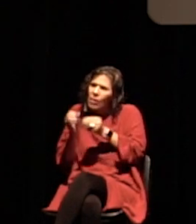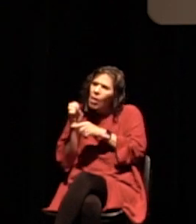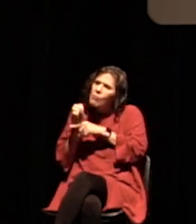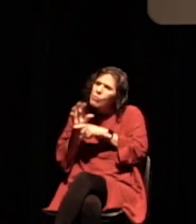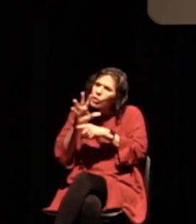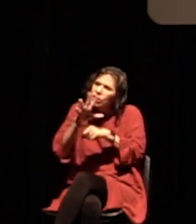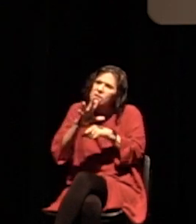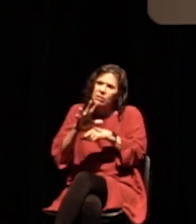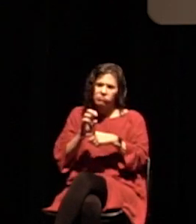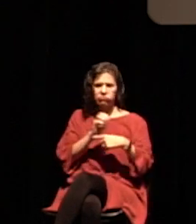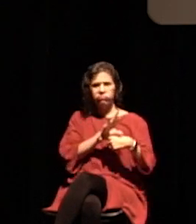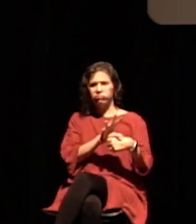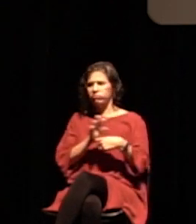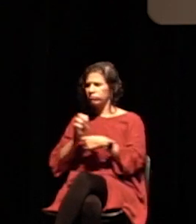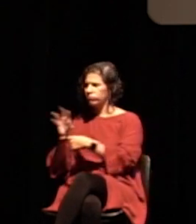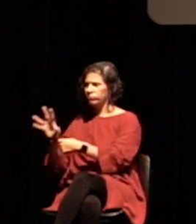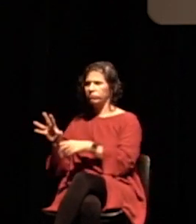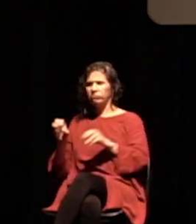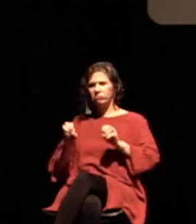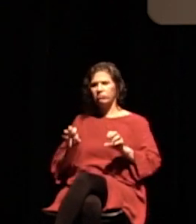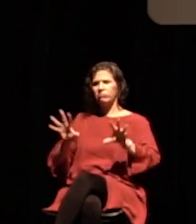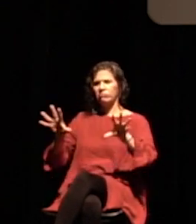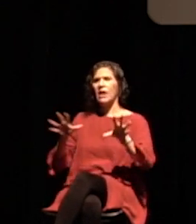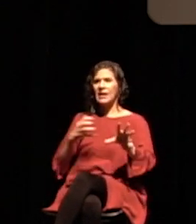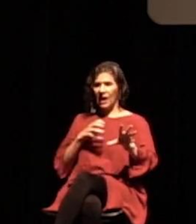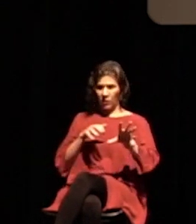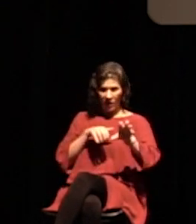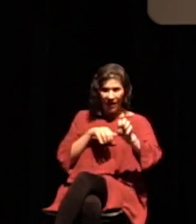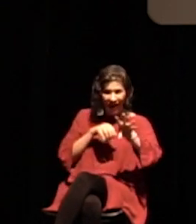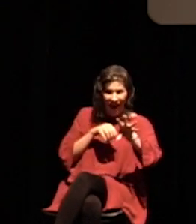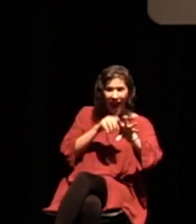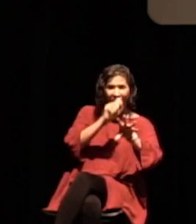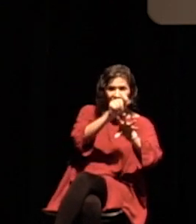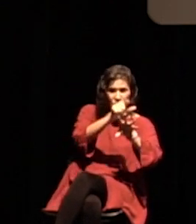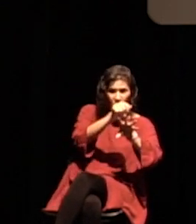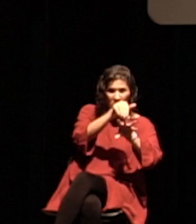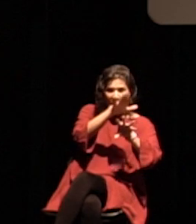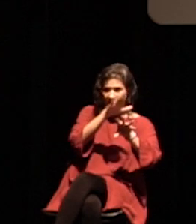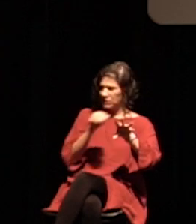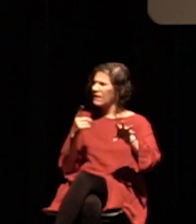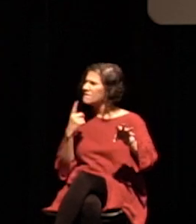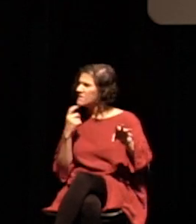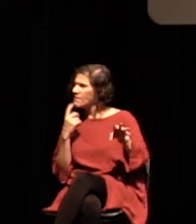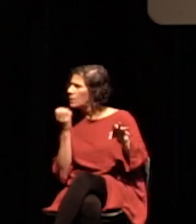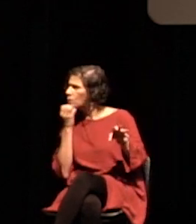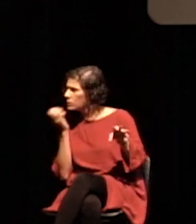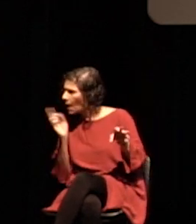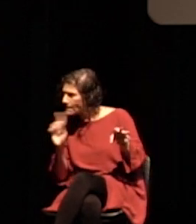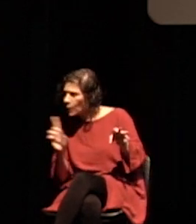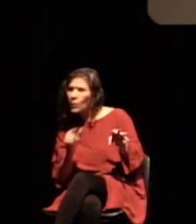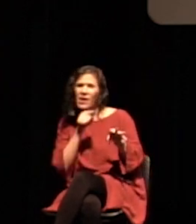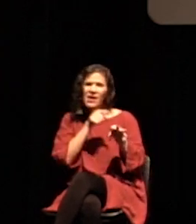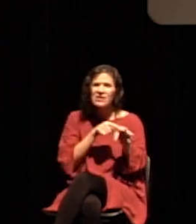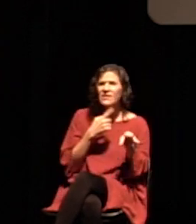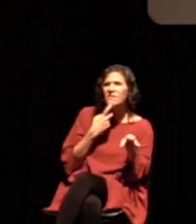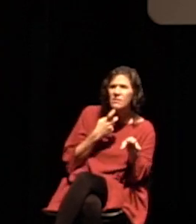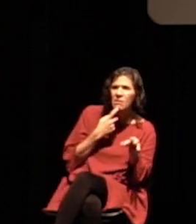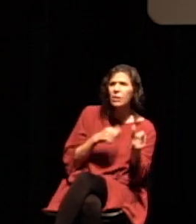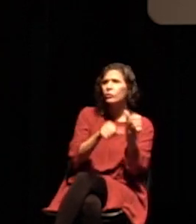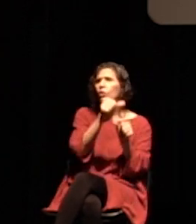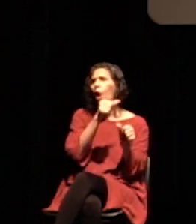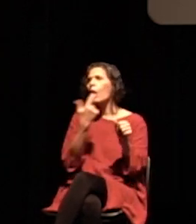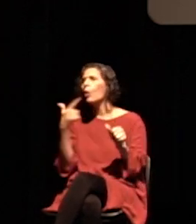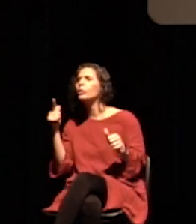de imagens. Ah, quero um pouco mais de azul aqui. O vermelho não está bom. Quero este vermelho é outro, tem que ser